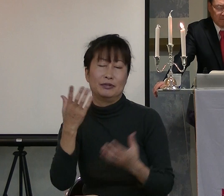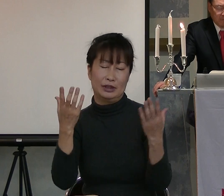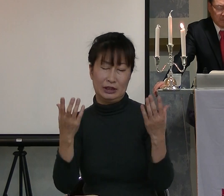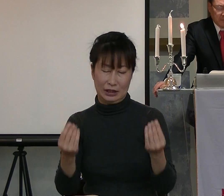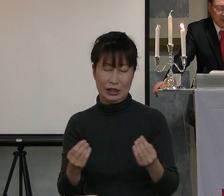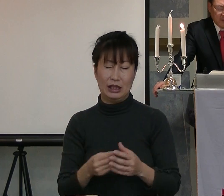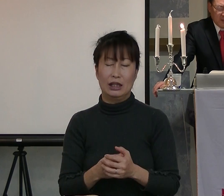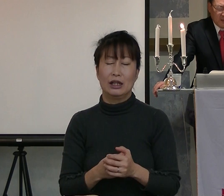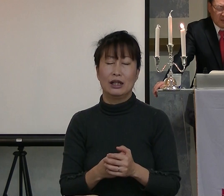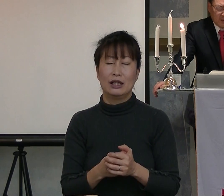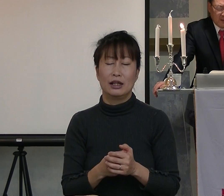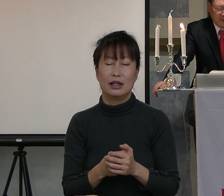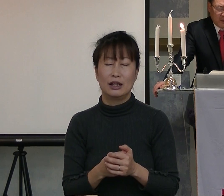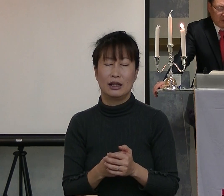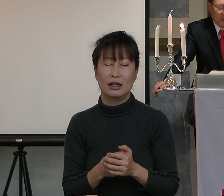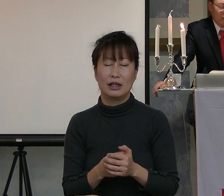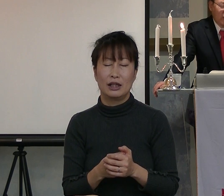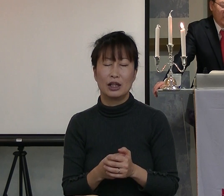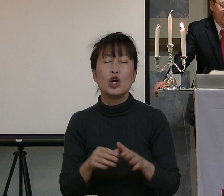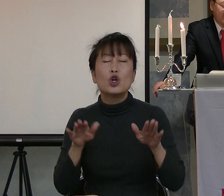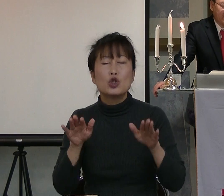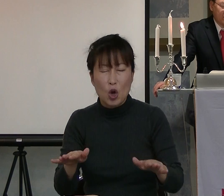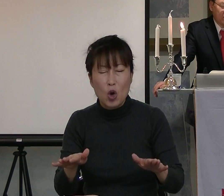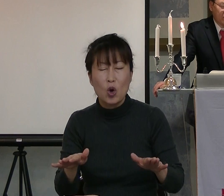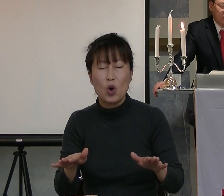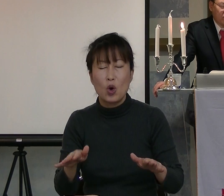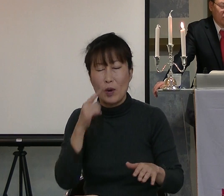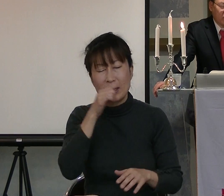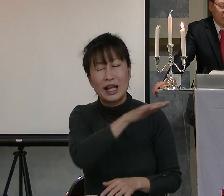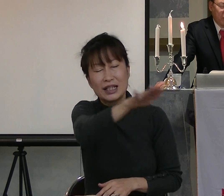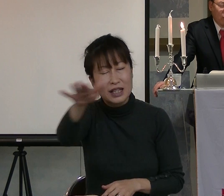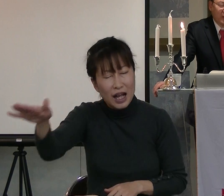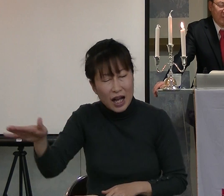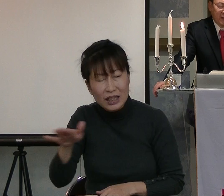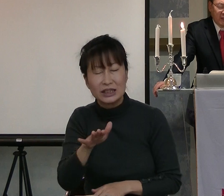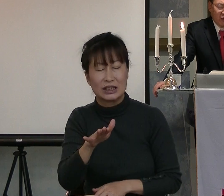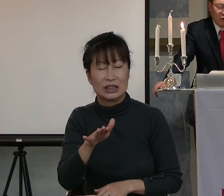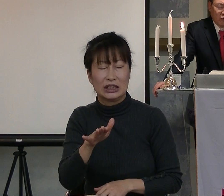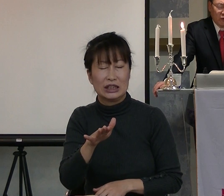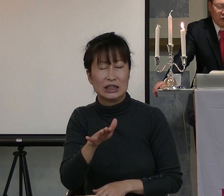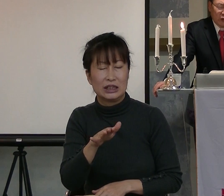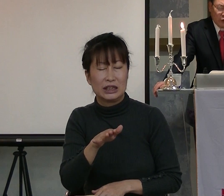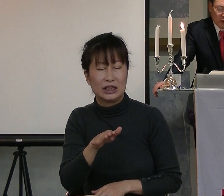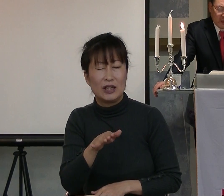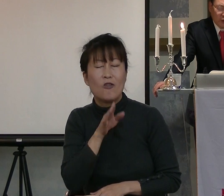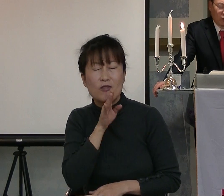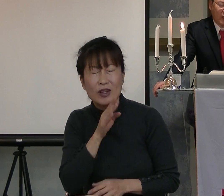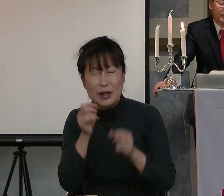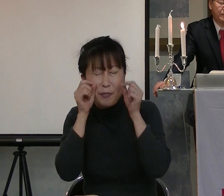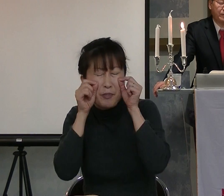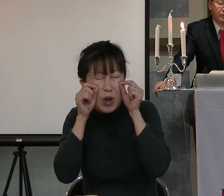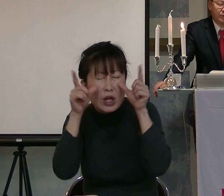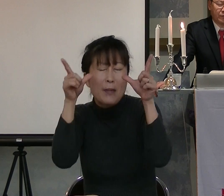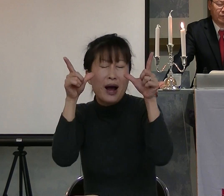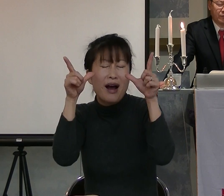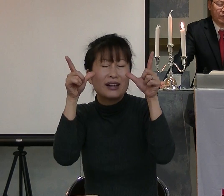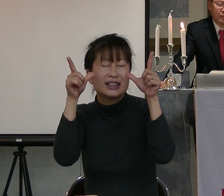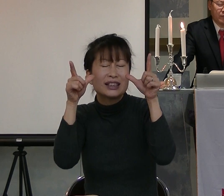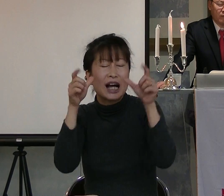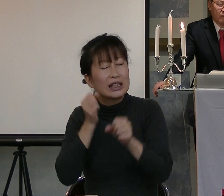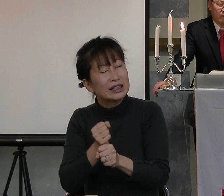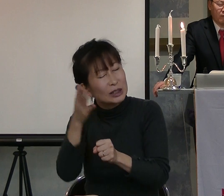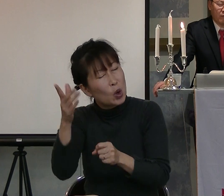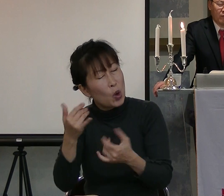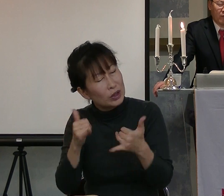。我々は本当に目を覚ましている信仰者でしょうか。